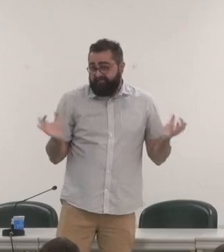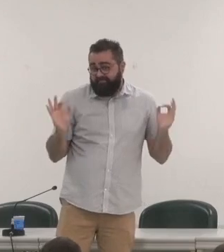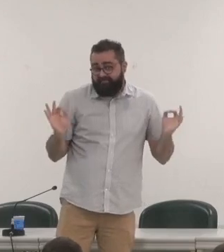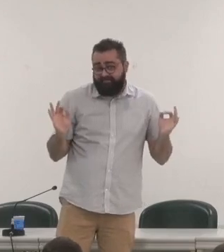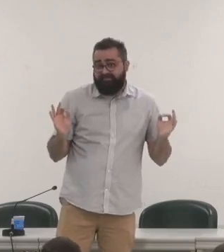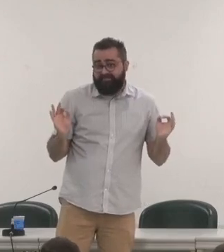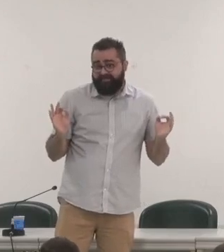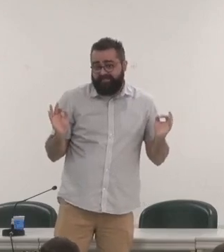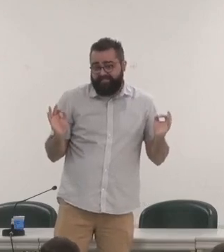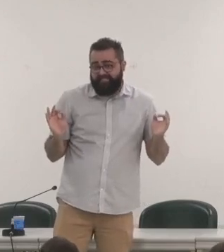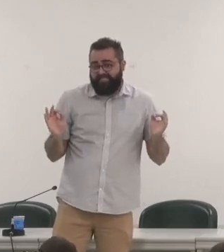essa questão?